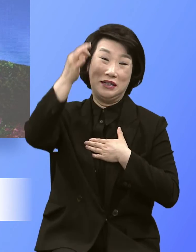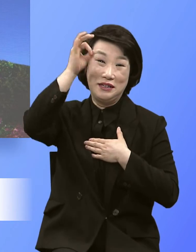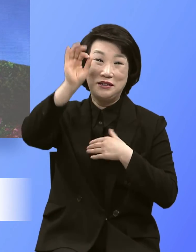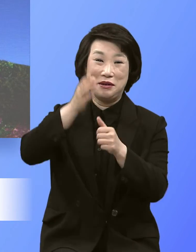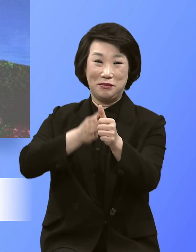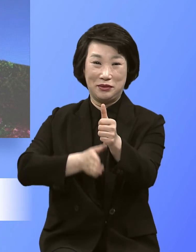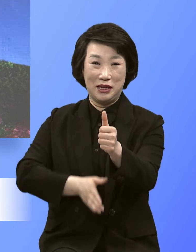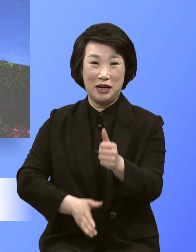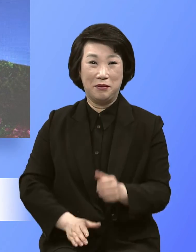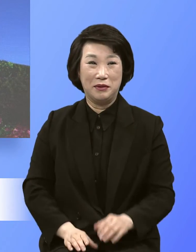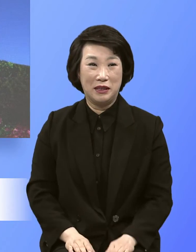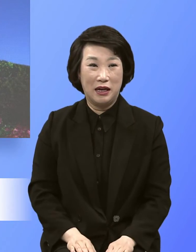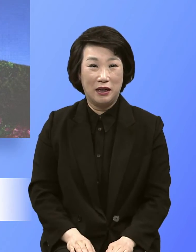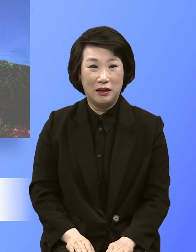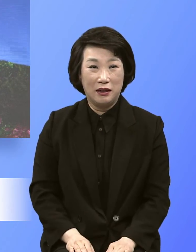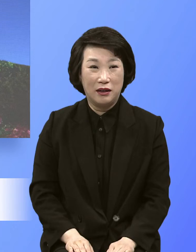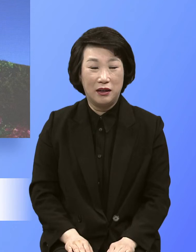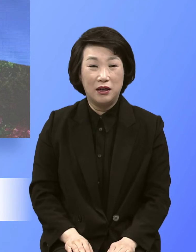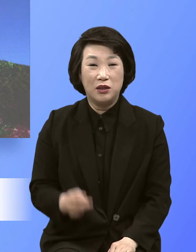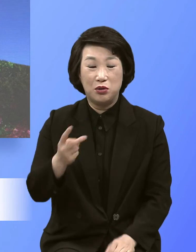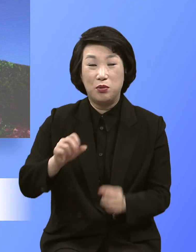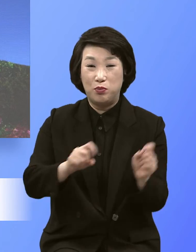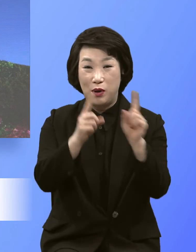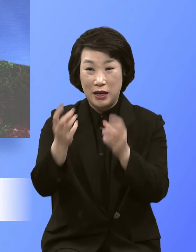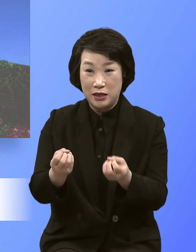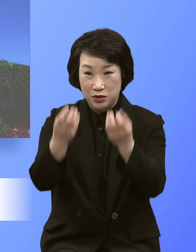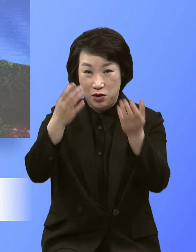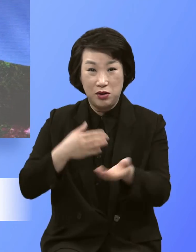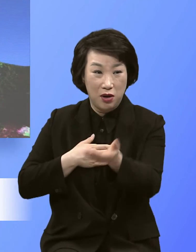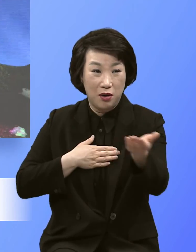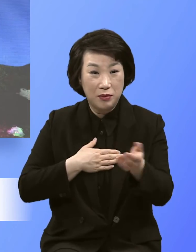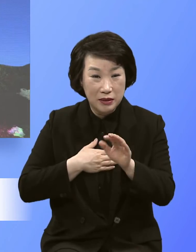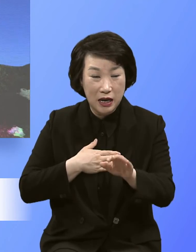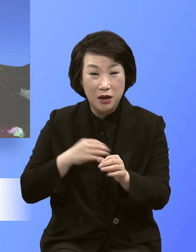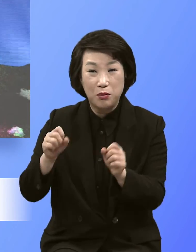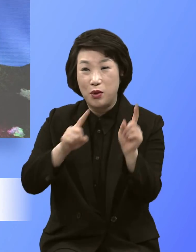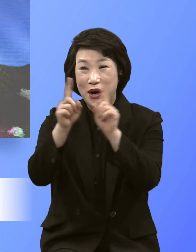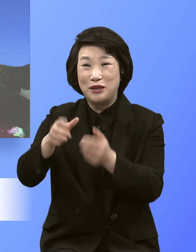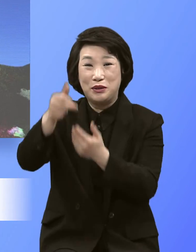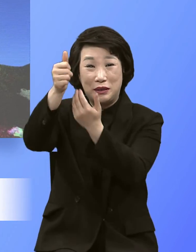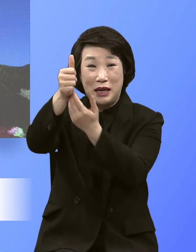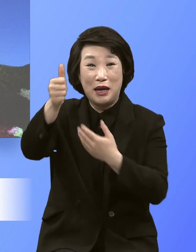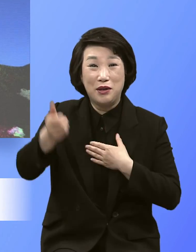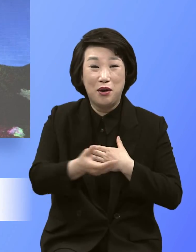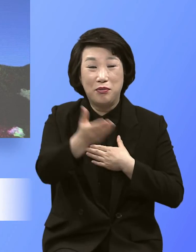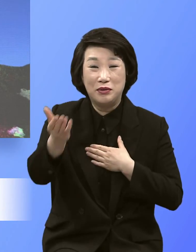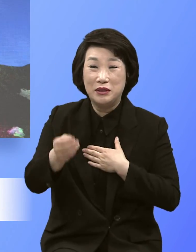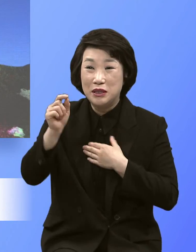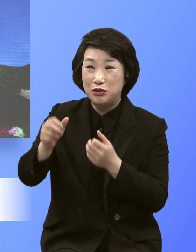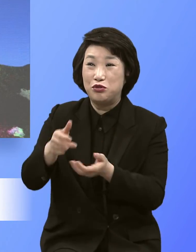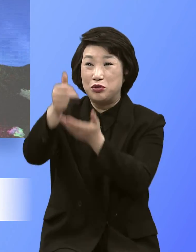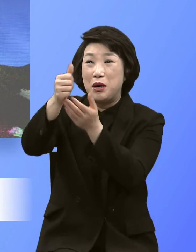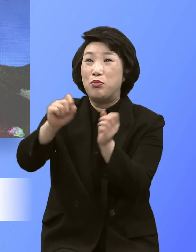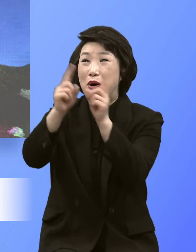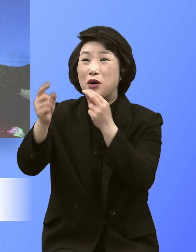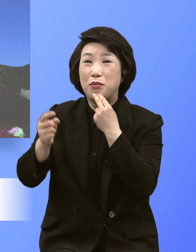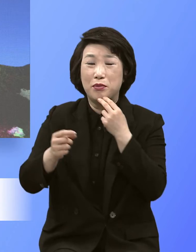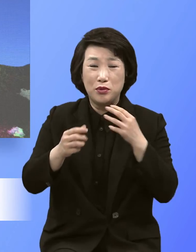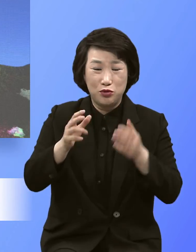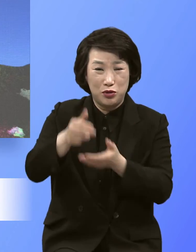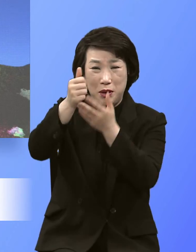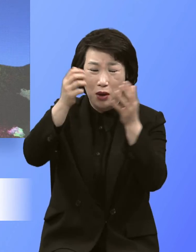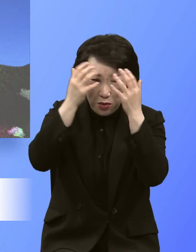인정해야 합니다. 그리고 부활주의를 당하여 부활의 주님 앞에 그 부활이 없으면 고난도